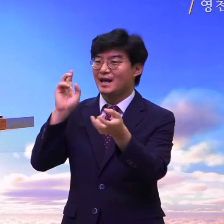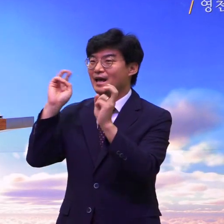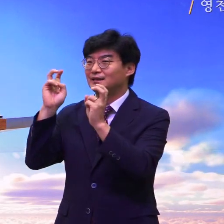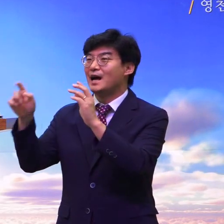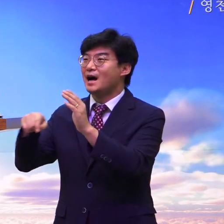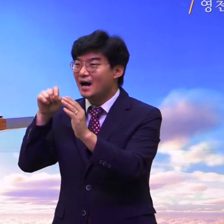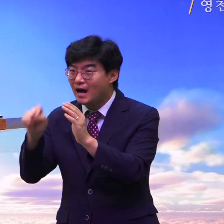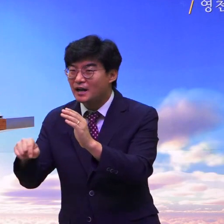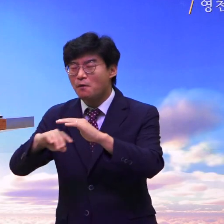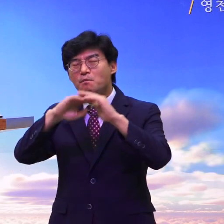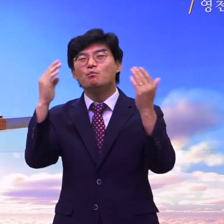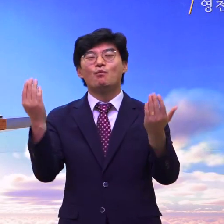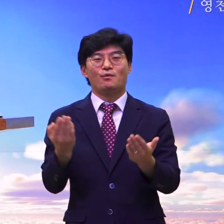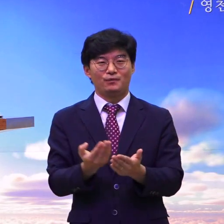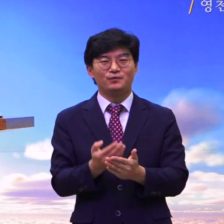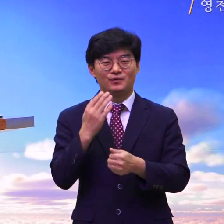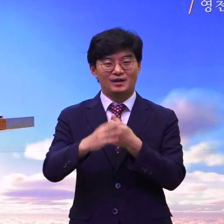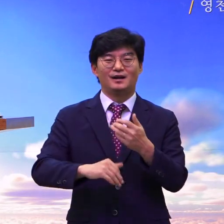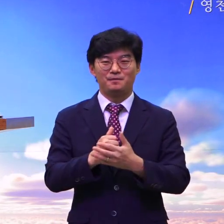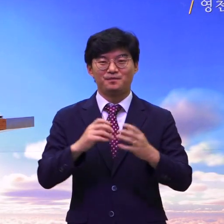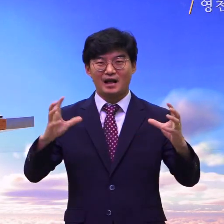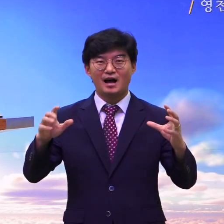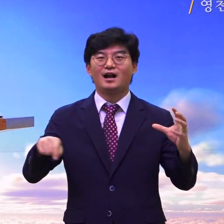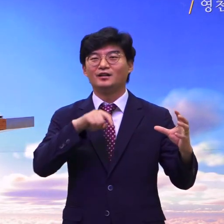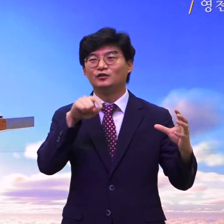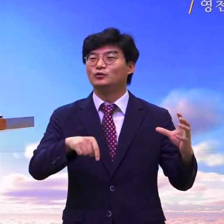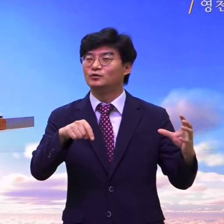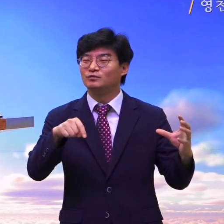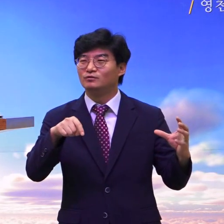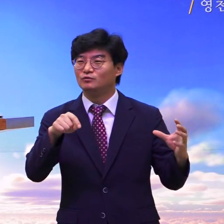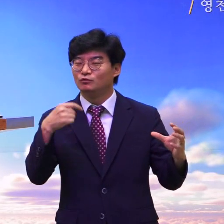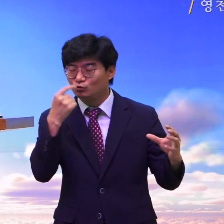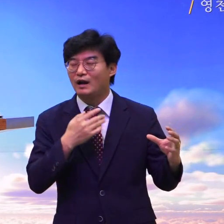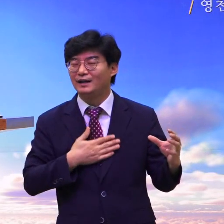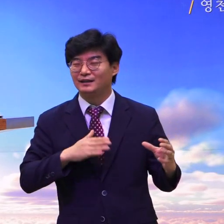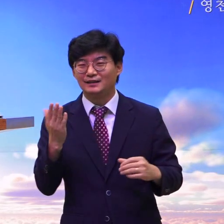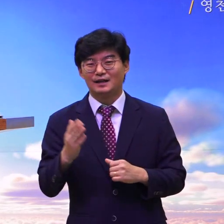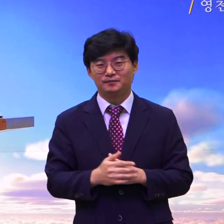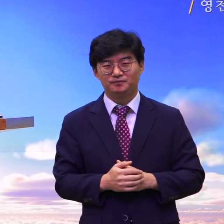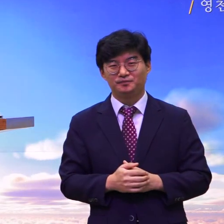스스로 교회된 삶을 사는 그런 사람들이 많아졌다는 것입니다.